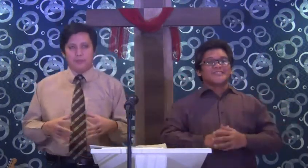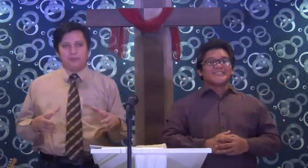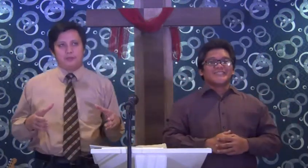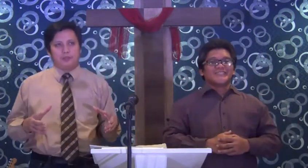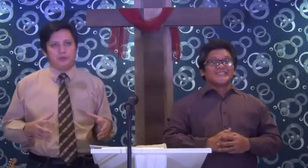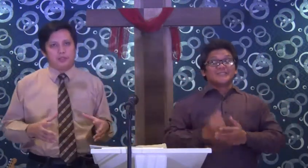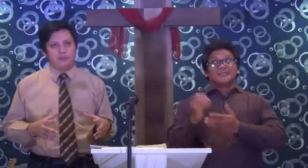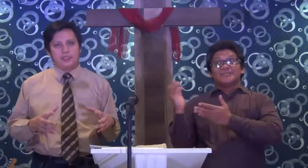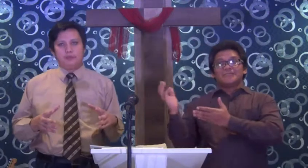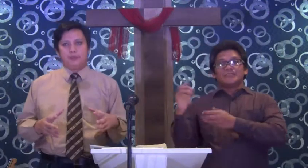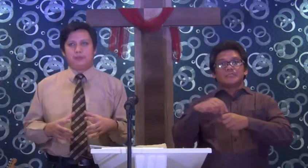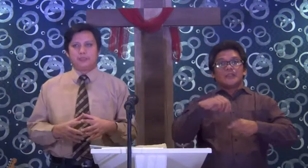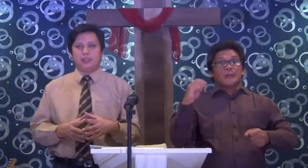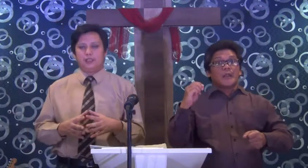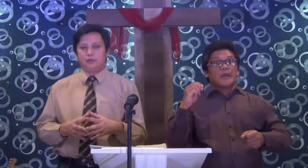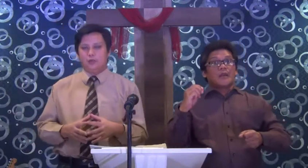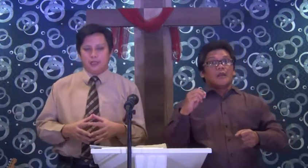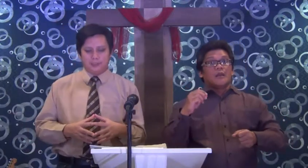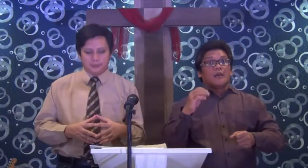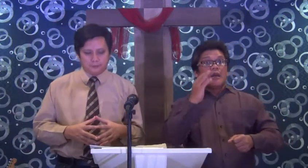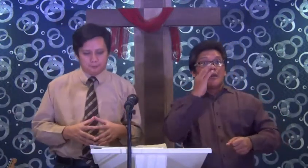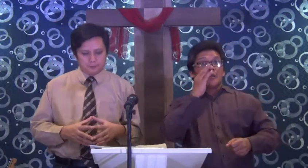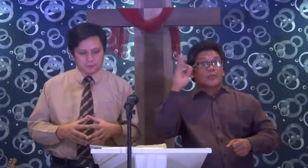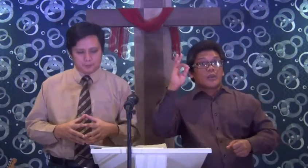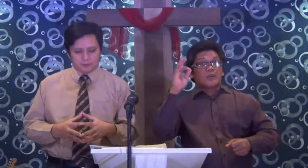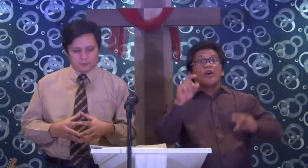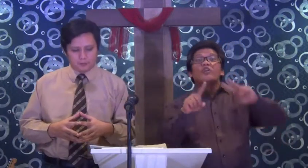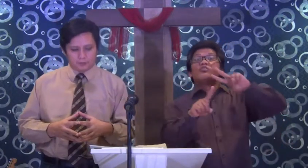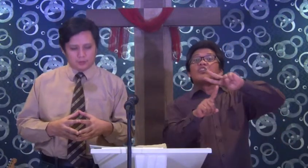Saya mengambil firman Tuhan dari Filipi pasal yang kedua,